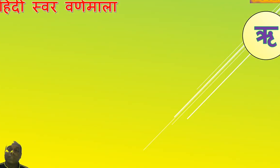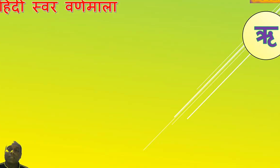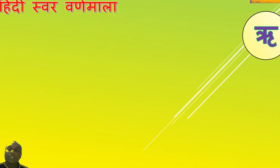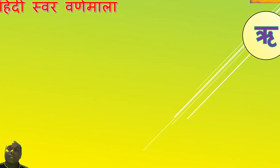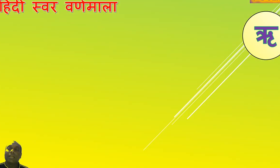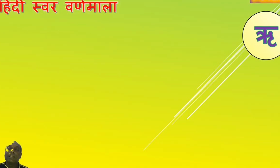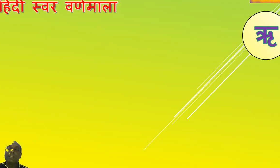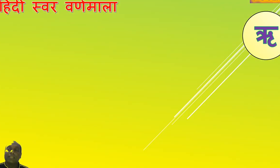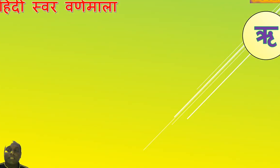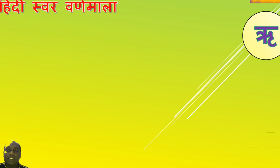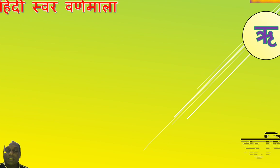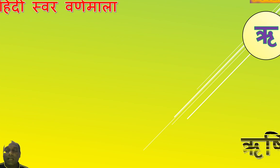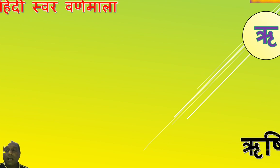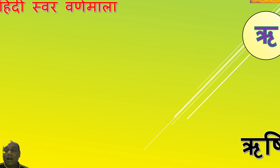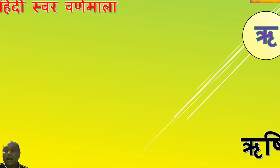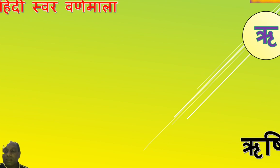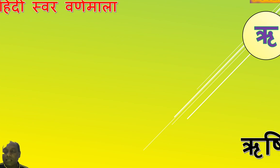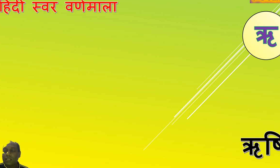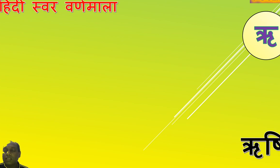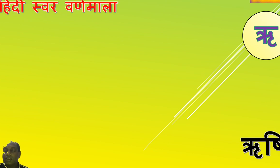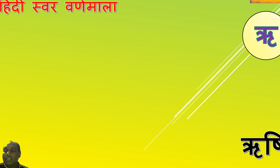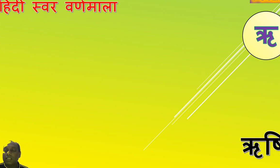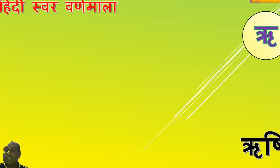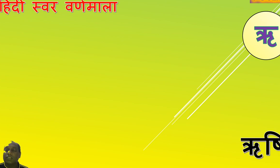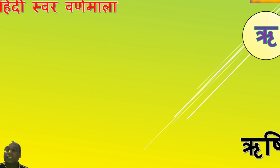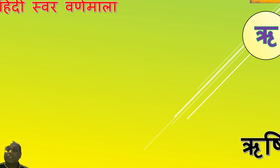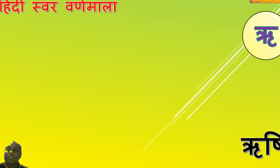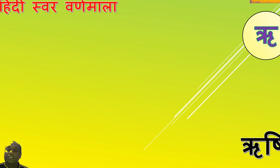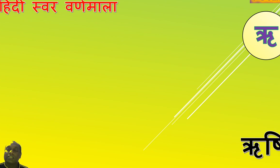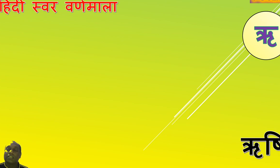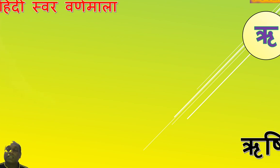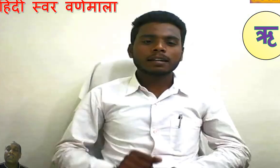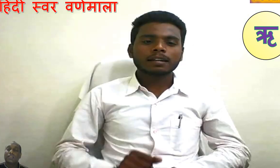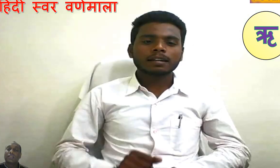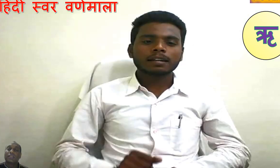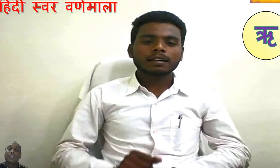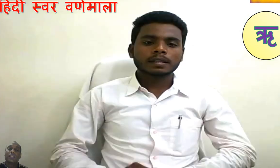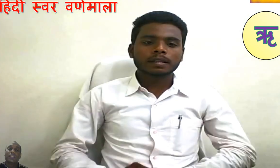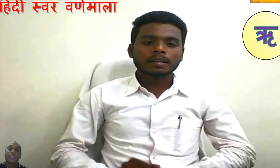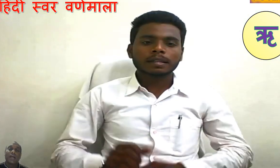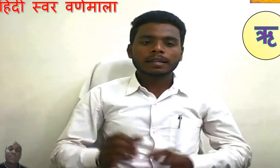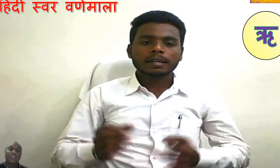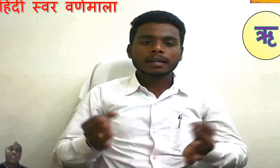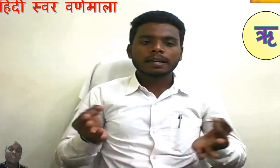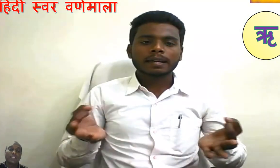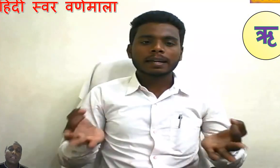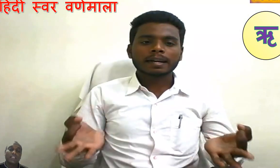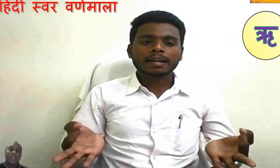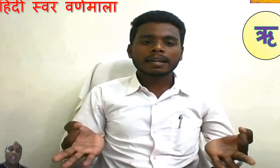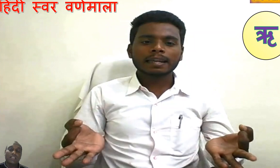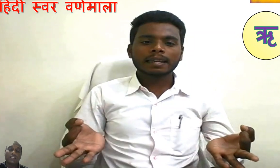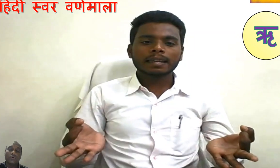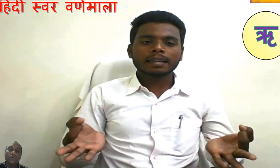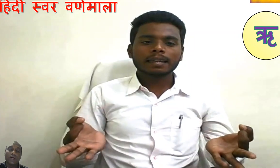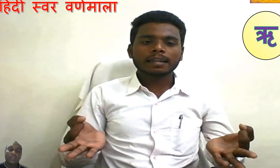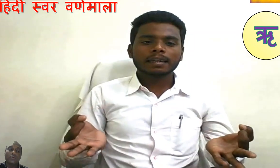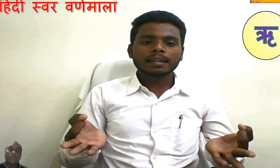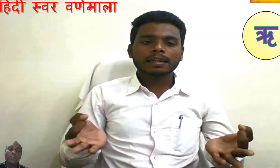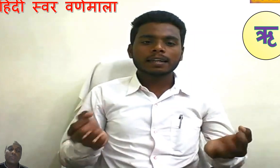देखिए रिसी का री री री यह आप देख सकते संकेट है री दोनों हाथों को इस